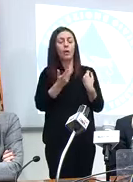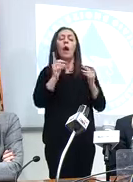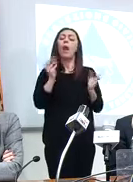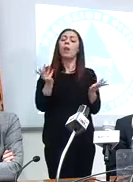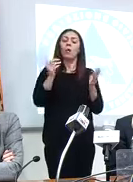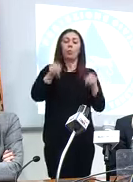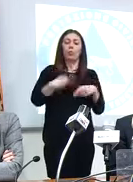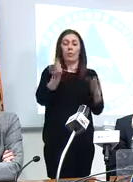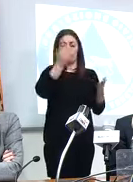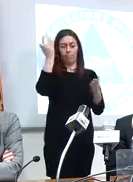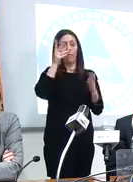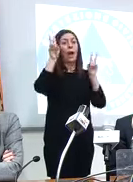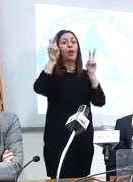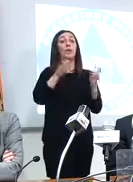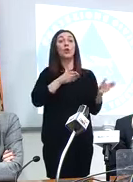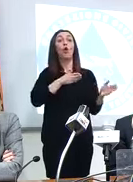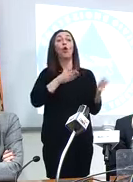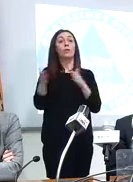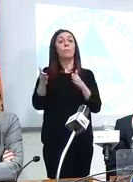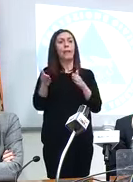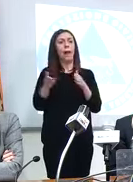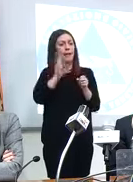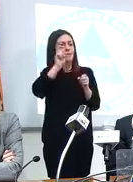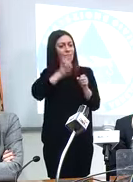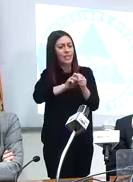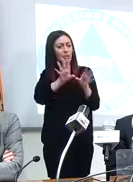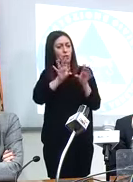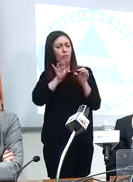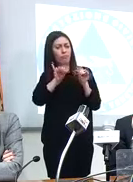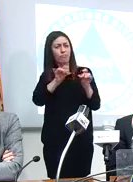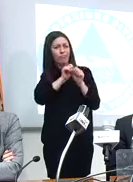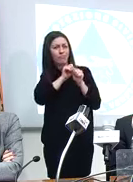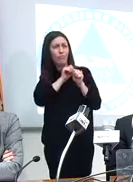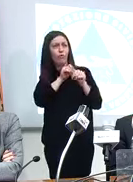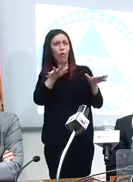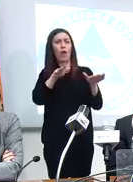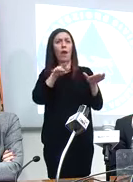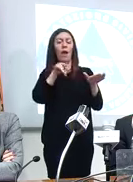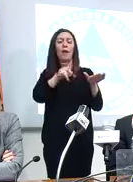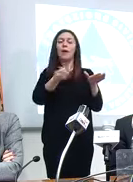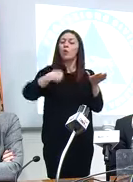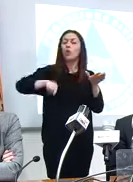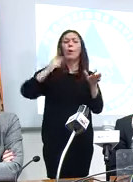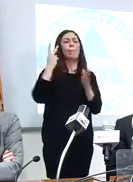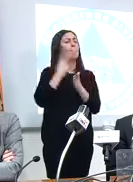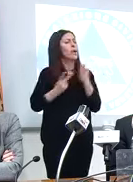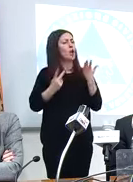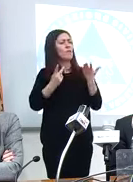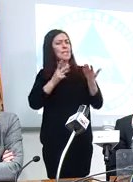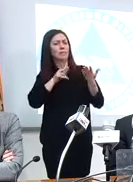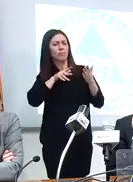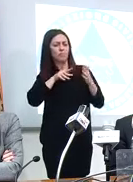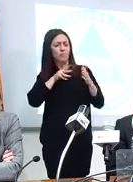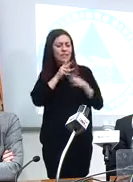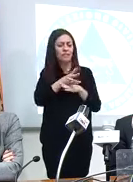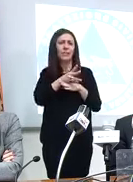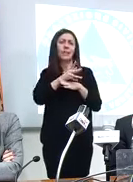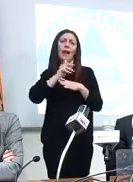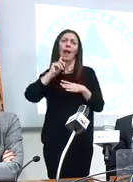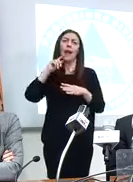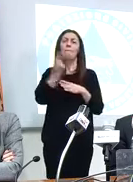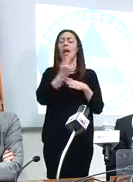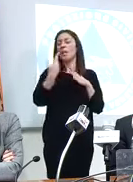ospedali, si fa l'impossibile, si fa la miglior soluzione, si trovano i protocolli, si fanno i tamponi, si